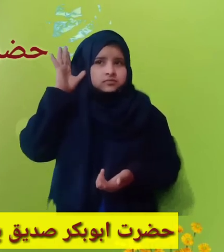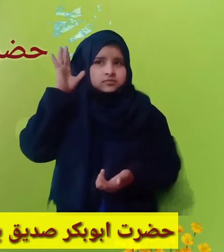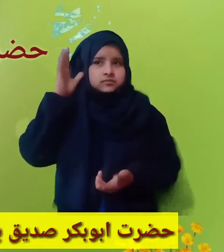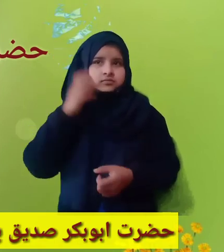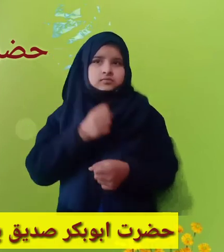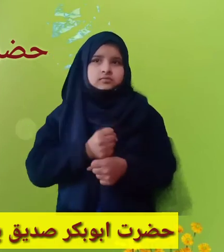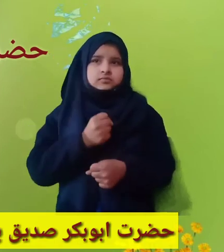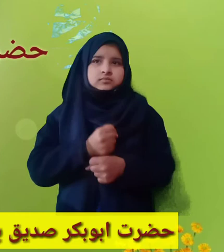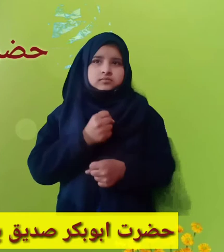खलीफा